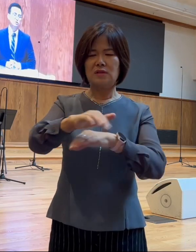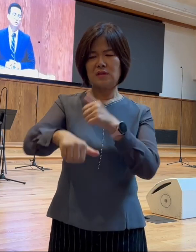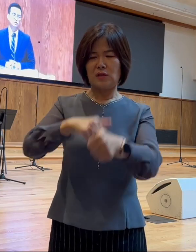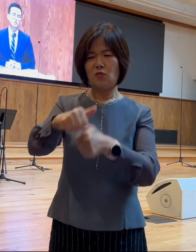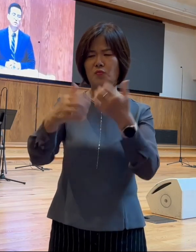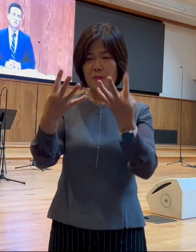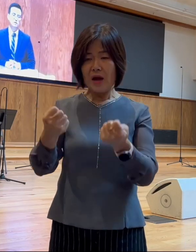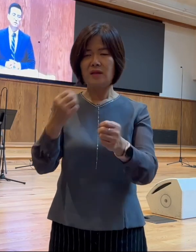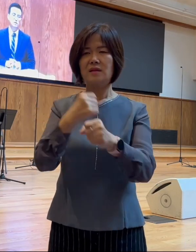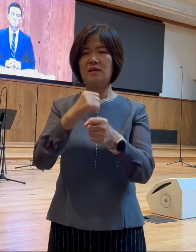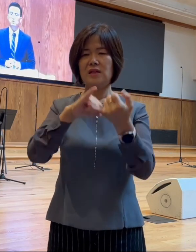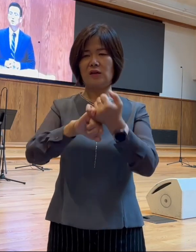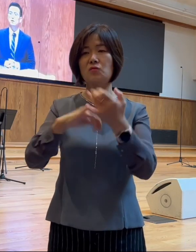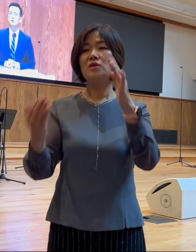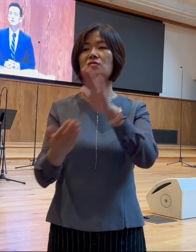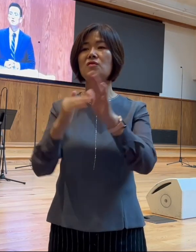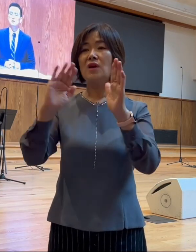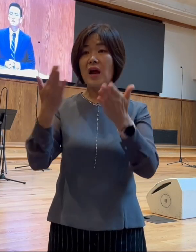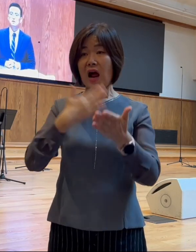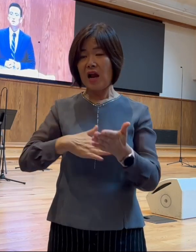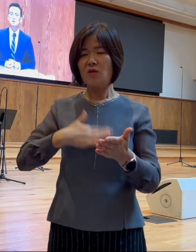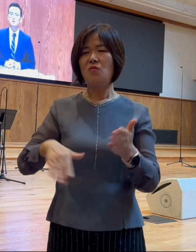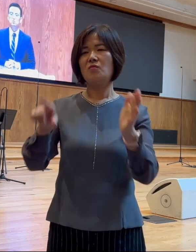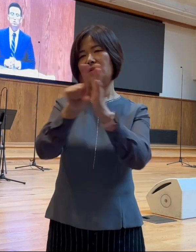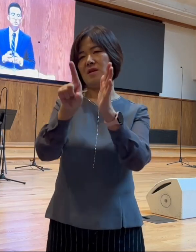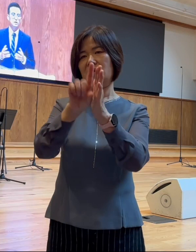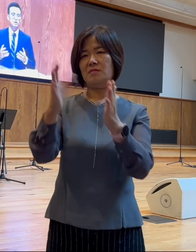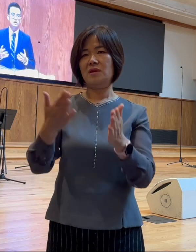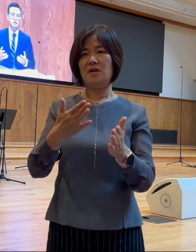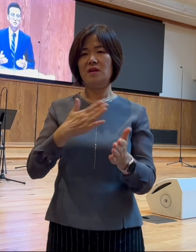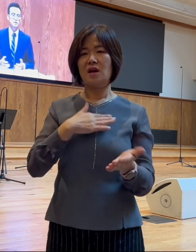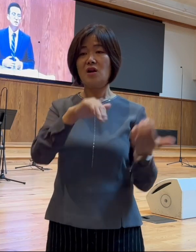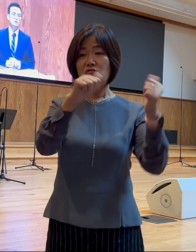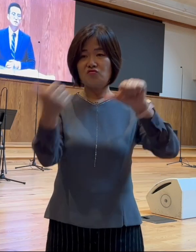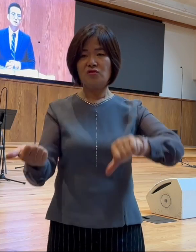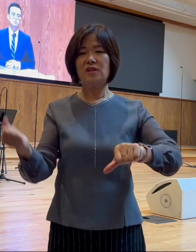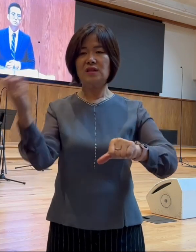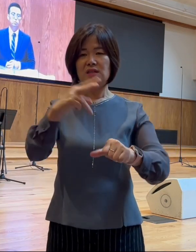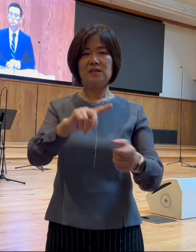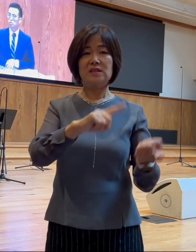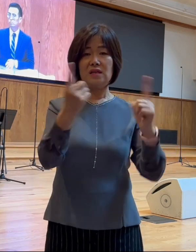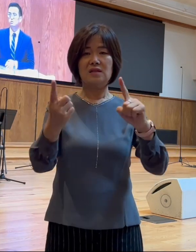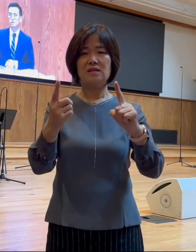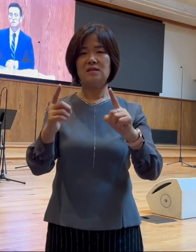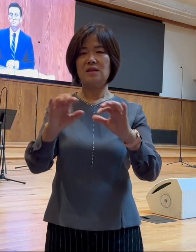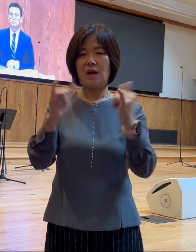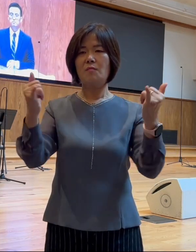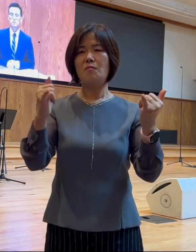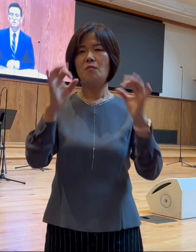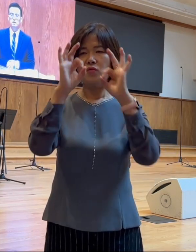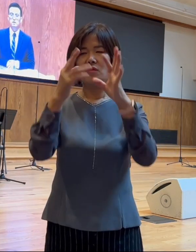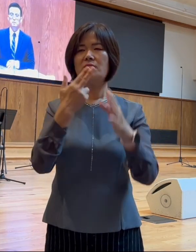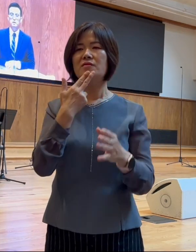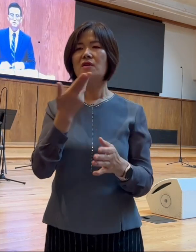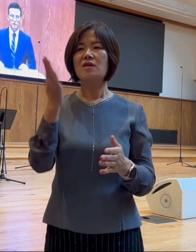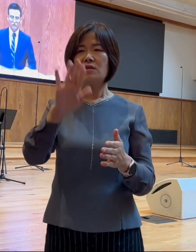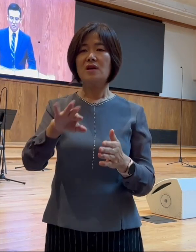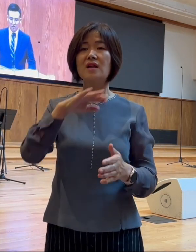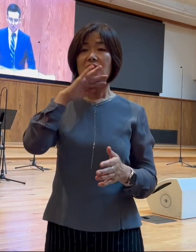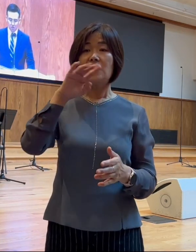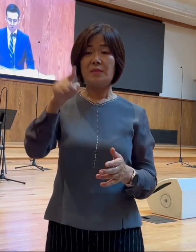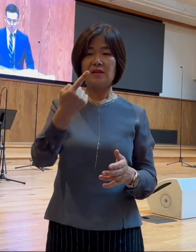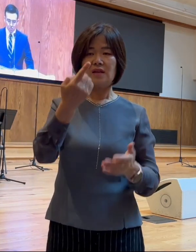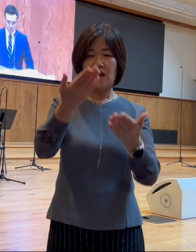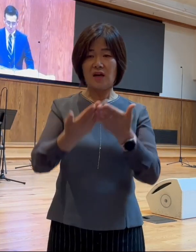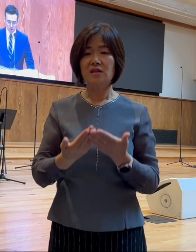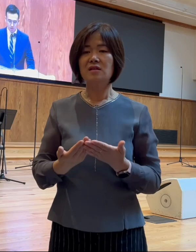것이다. 내 평생 죽었다 다시 살아나는 사람을 본 적이 없지만, 100세의 아들을